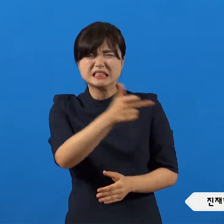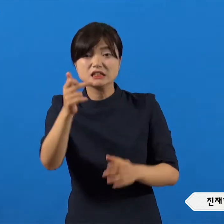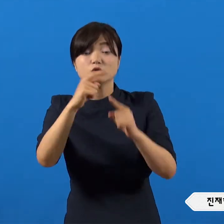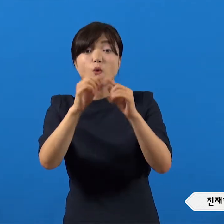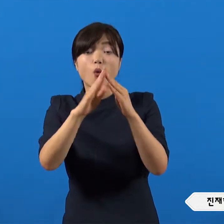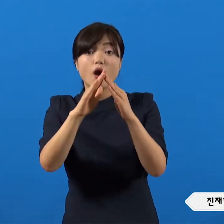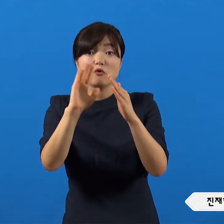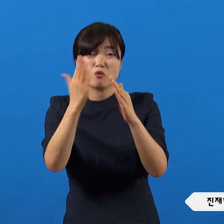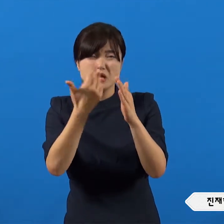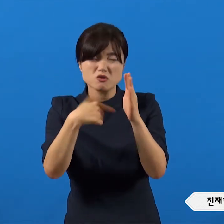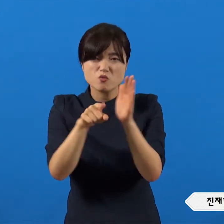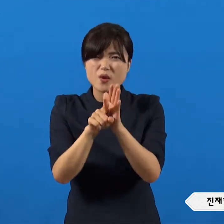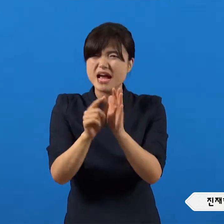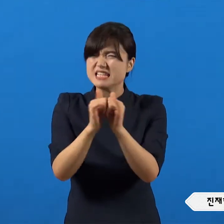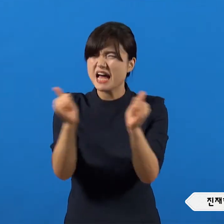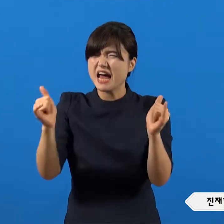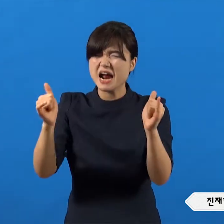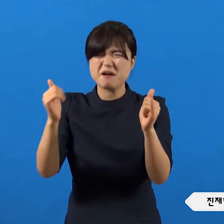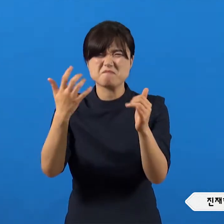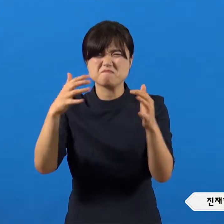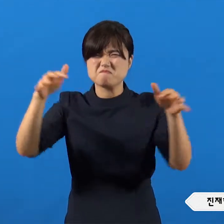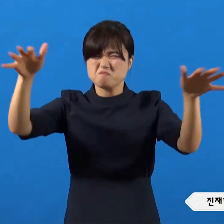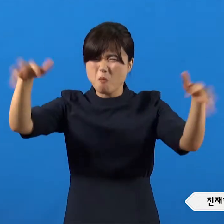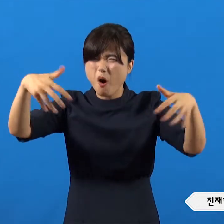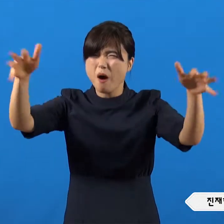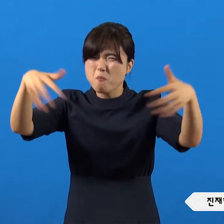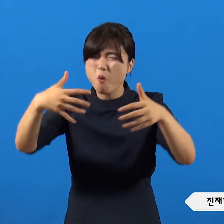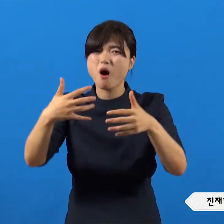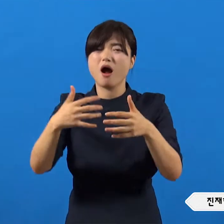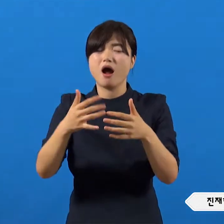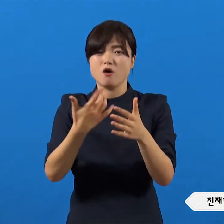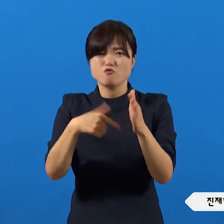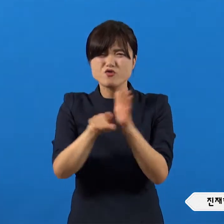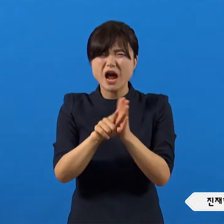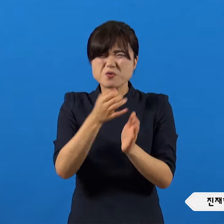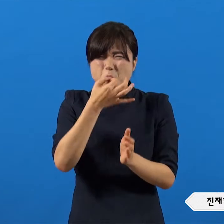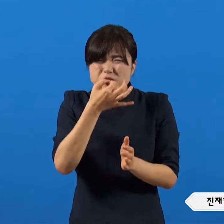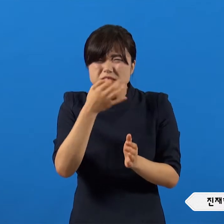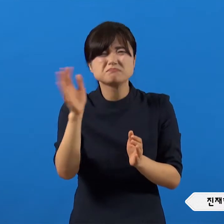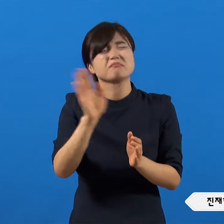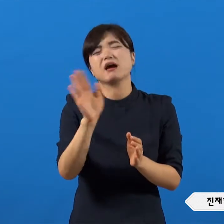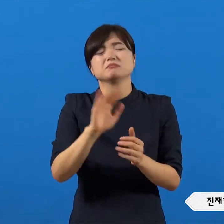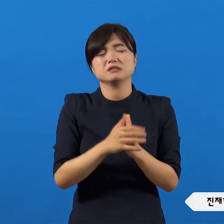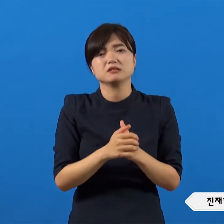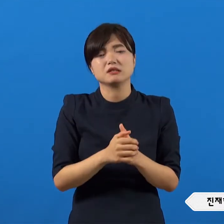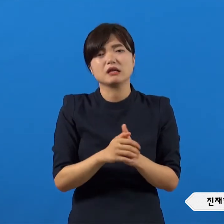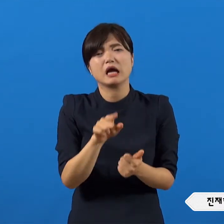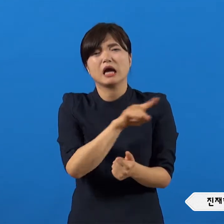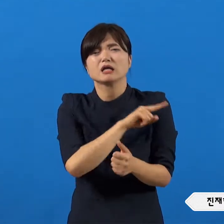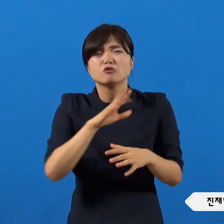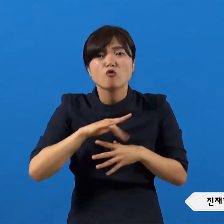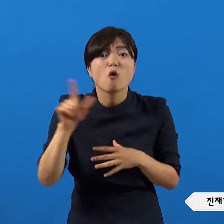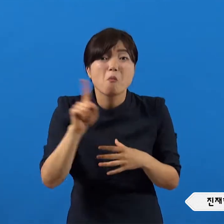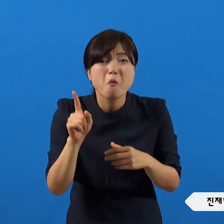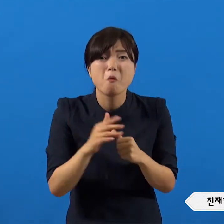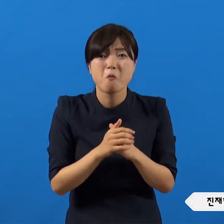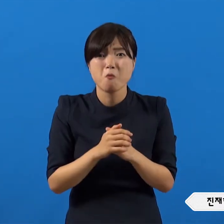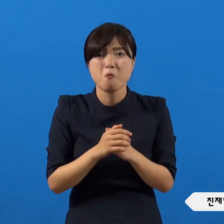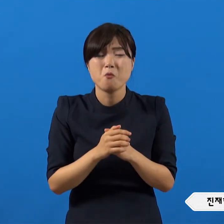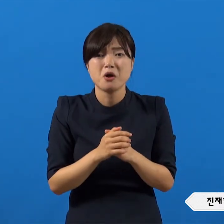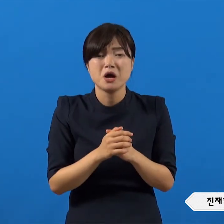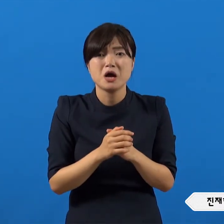더 많은 사람들을 향한 욕심을 말하지 않습니다. 가장 두려운 것은